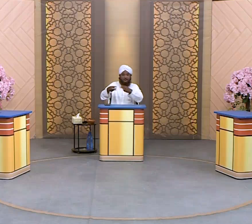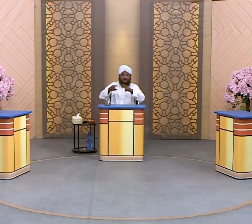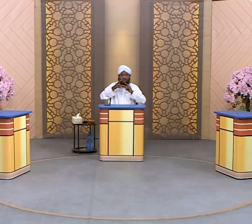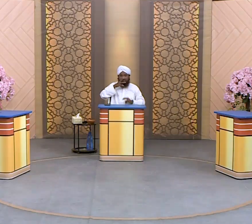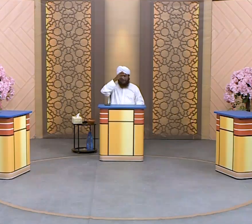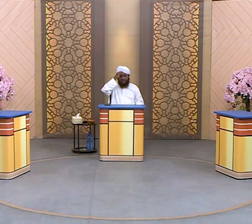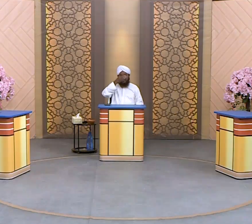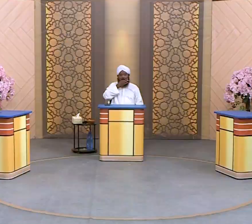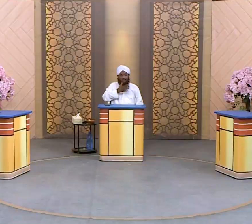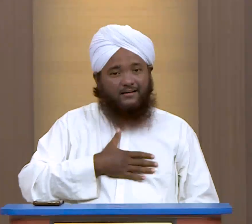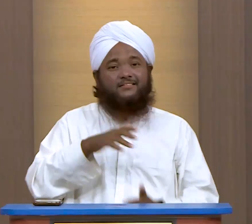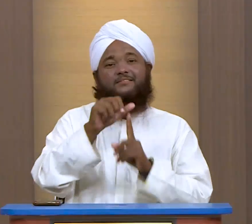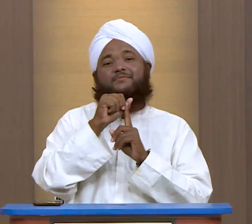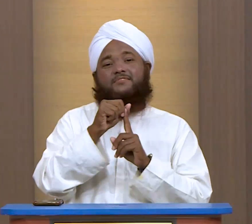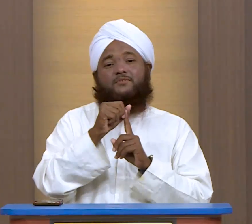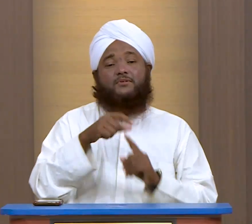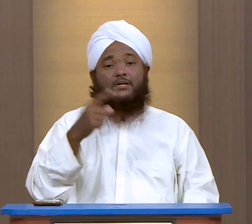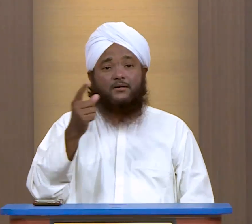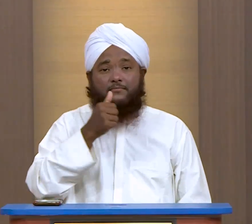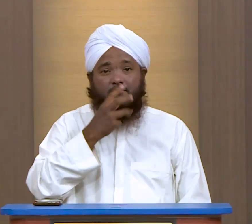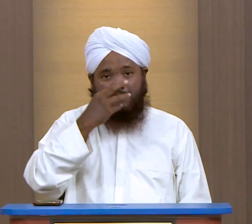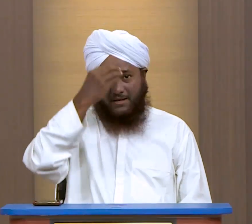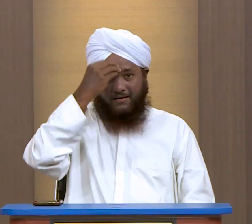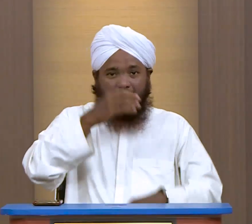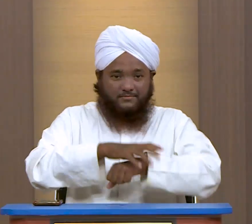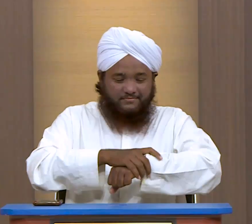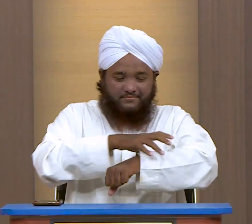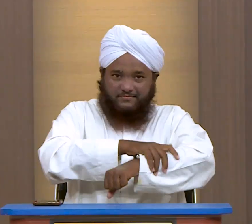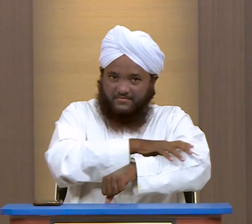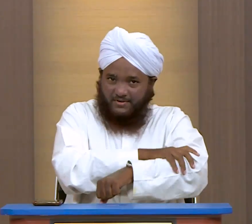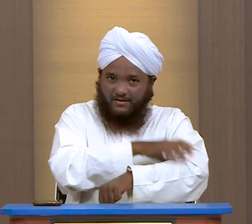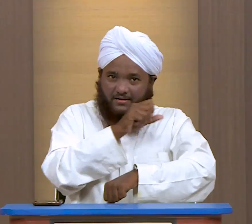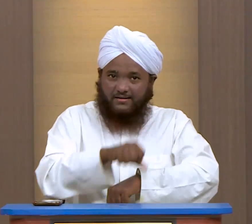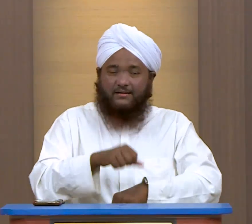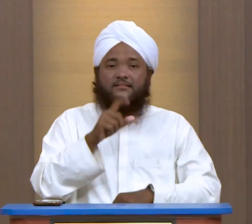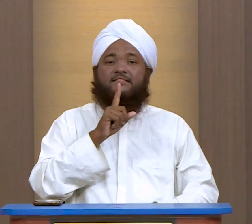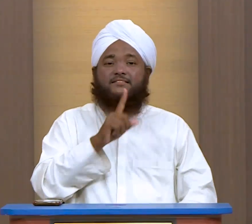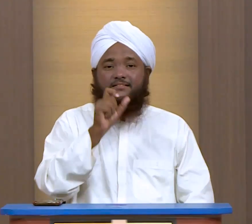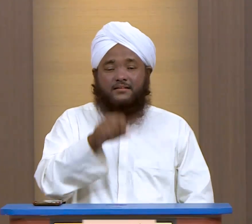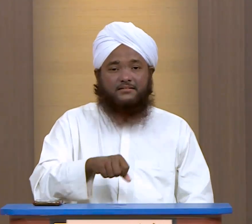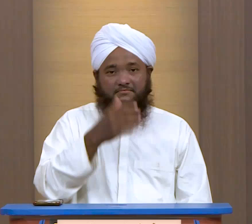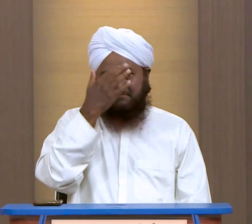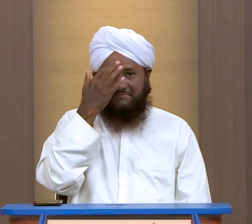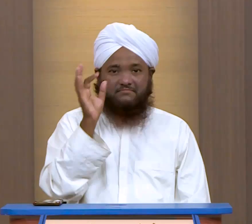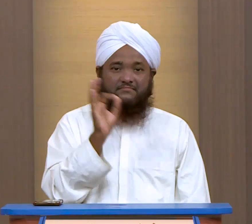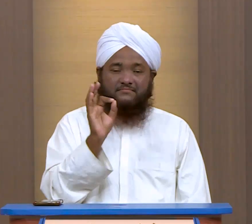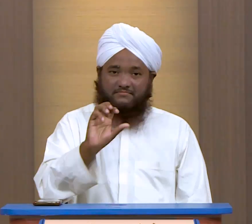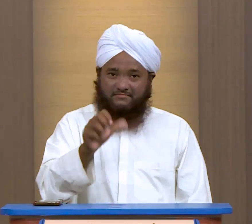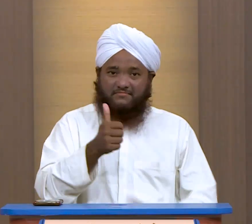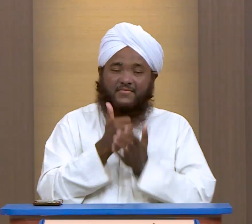احترام کرنا چاہیے کہ ماں باپ کی عزت کرنا، ان کی خدمت کرنا یقیناً بڑی سعادت کی بات ہے۔ اگر ہم ان کے